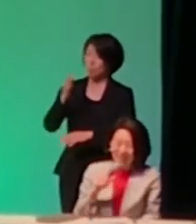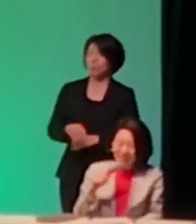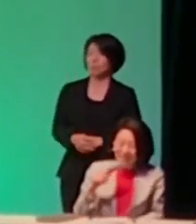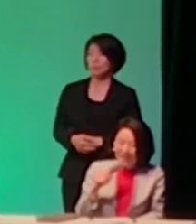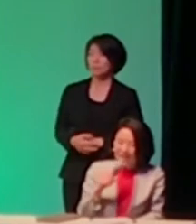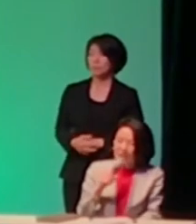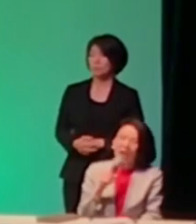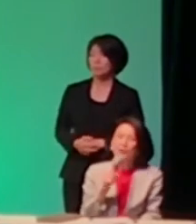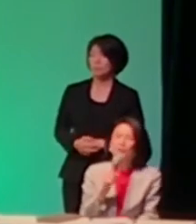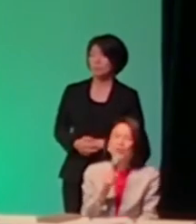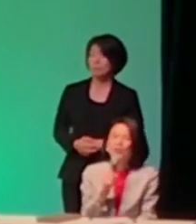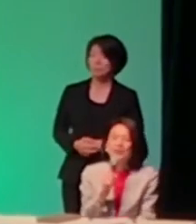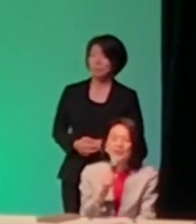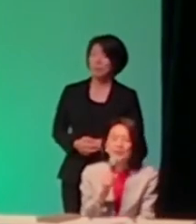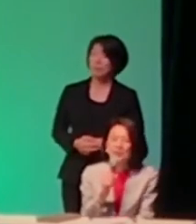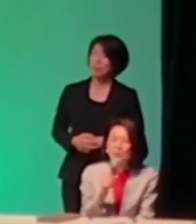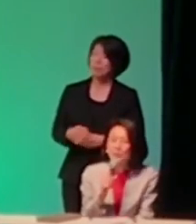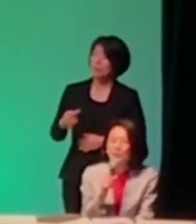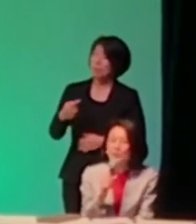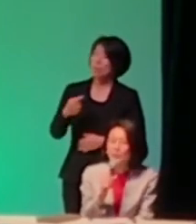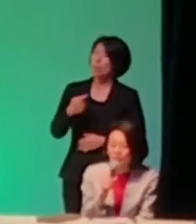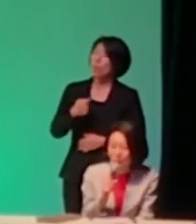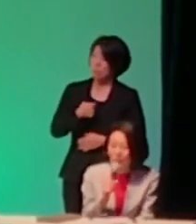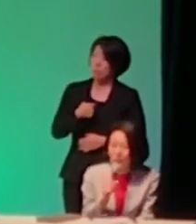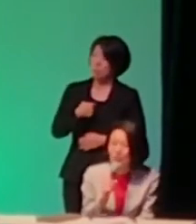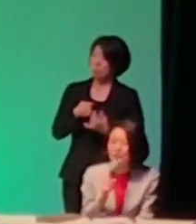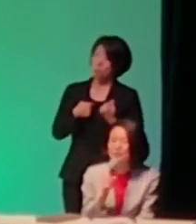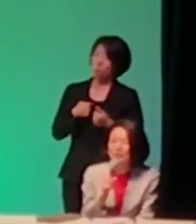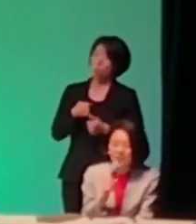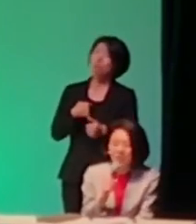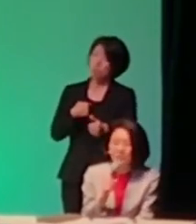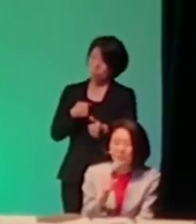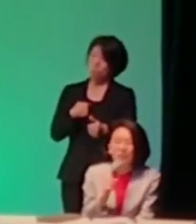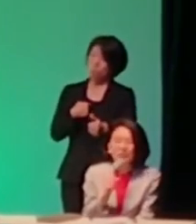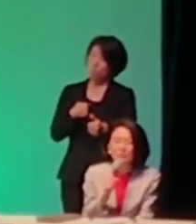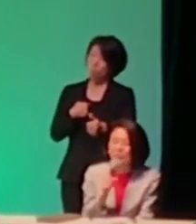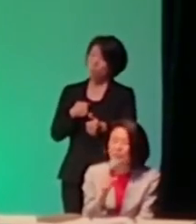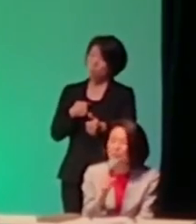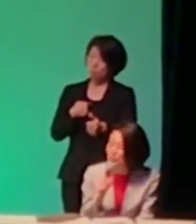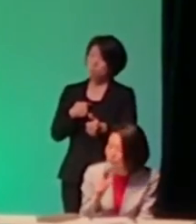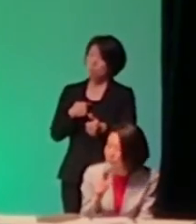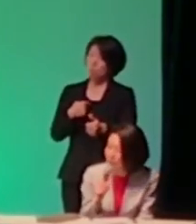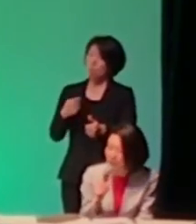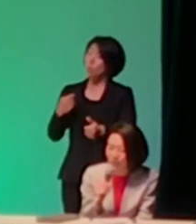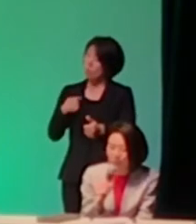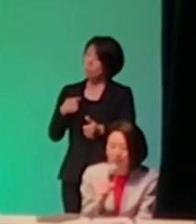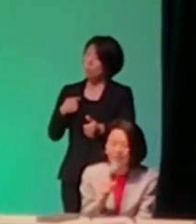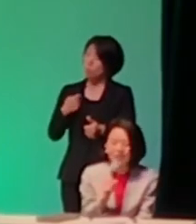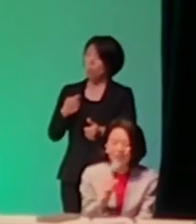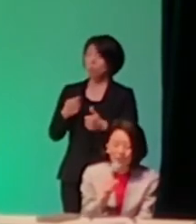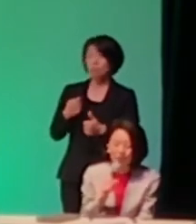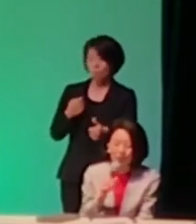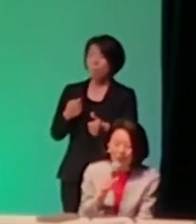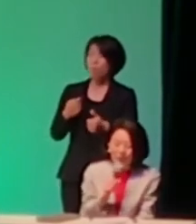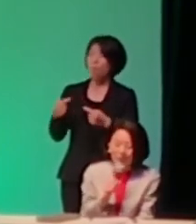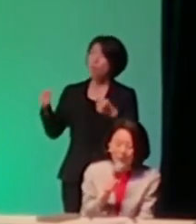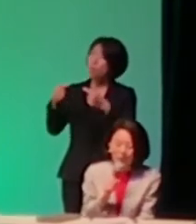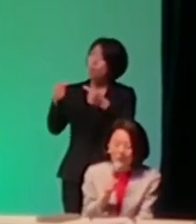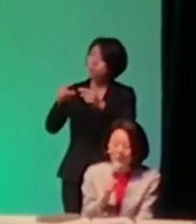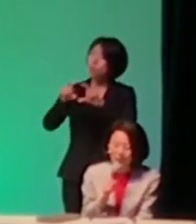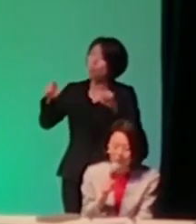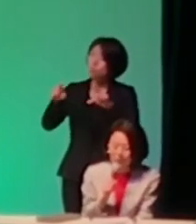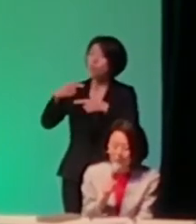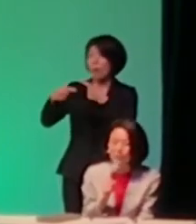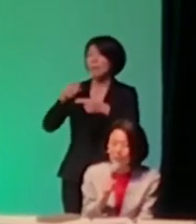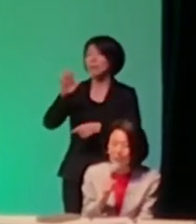ます。これ私にも息子にも、障害のある私にも障害のある息子にも共通していることなんですけれども、やはりこ